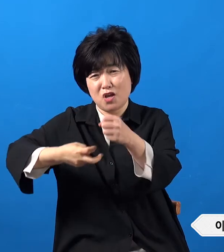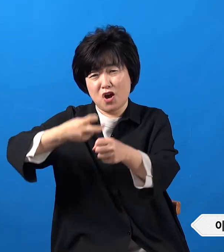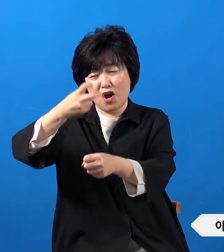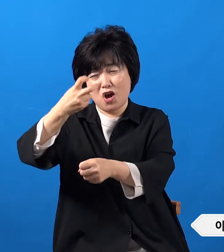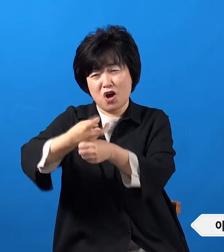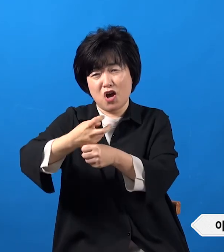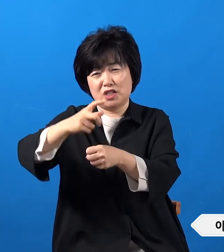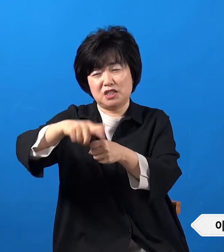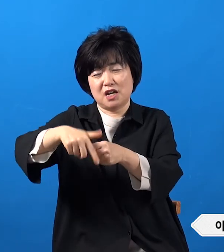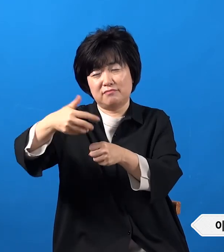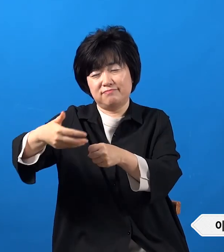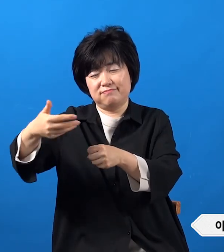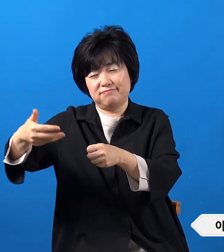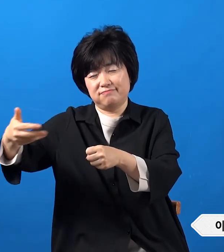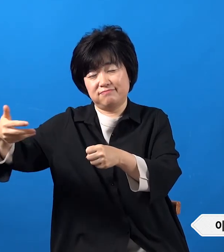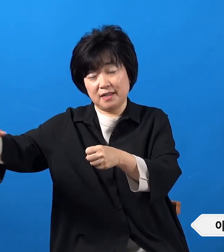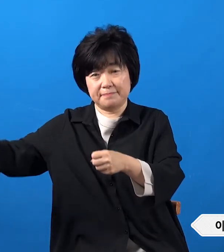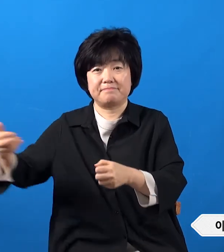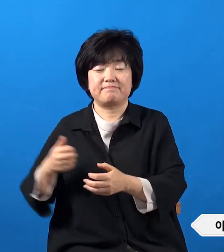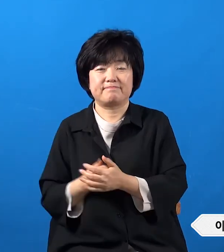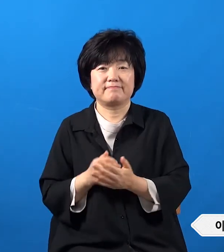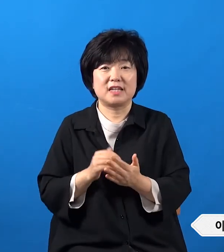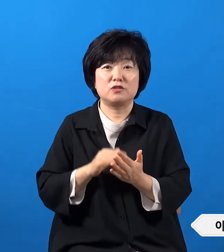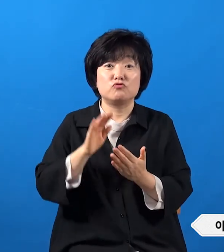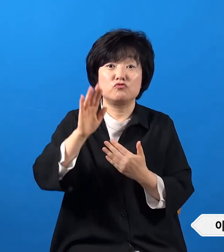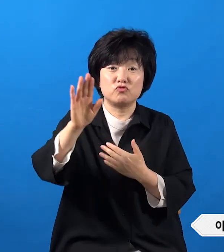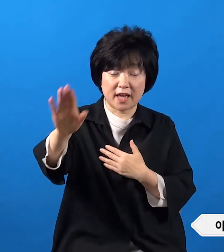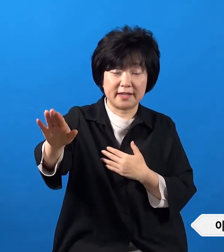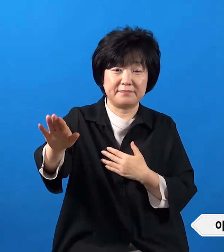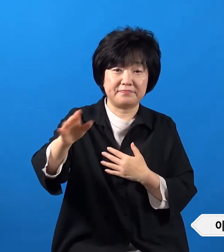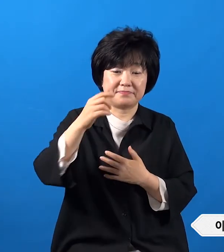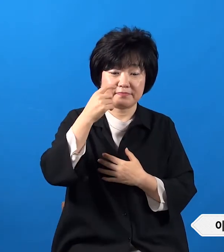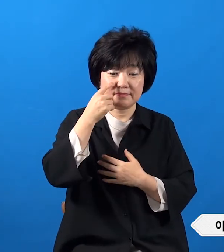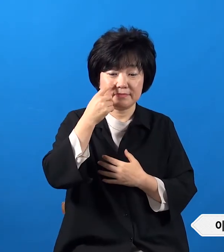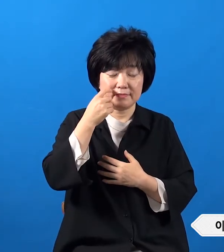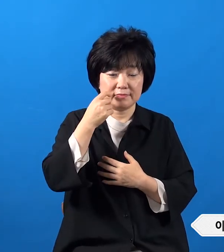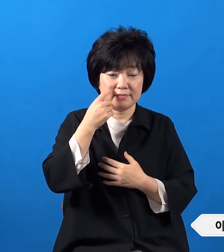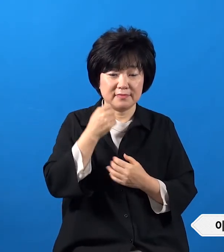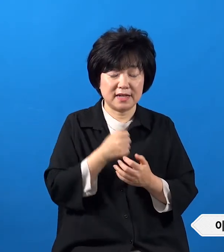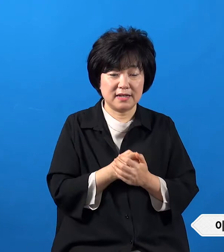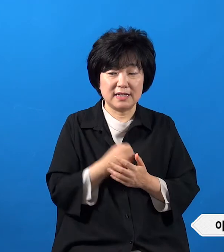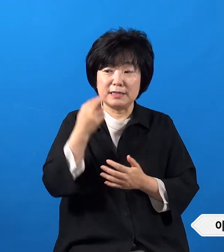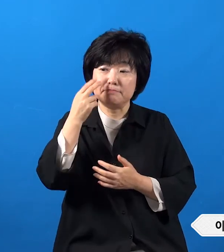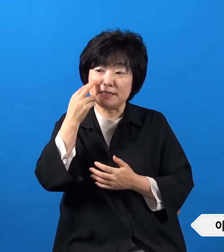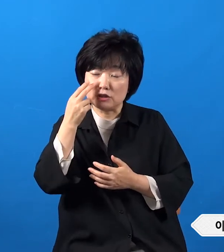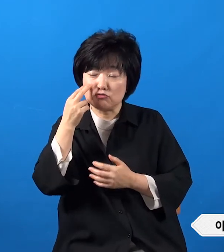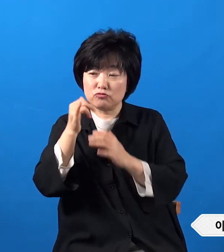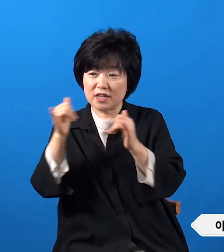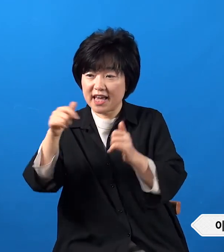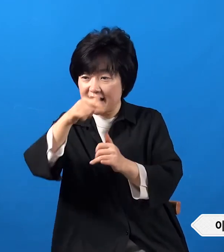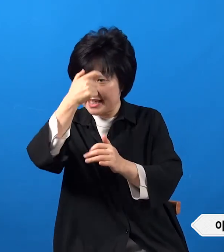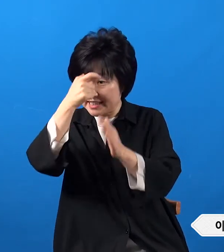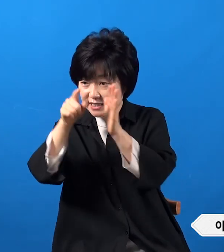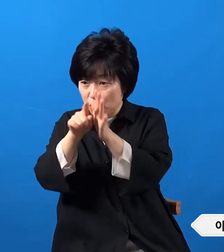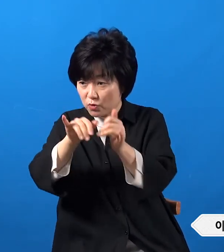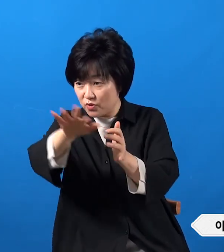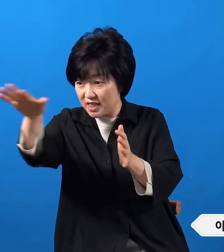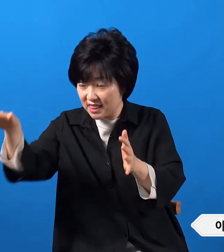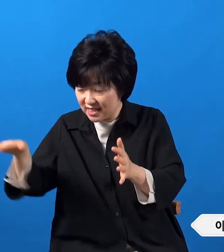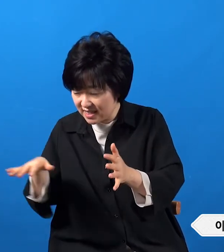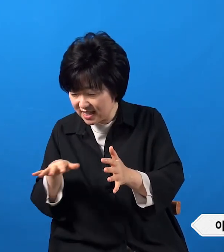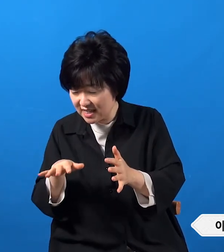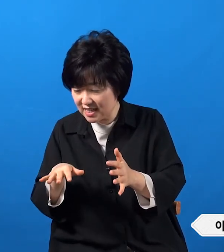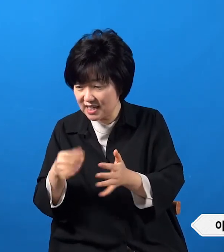일이 일어나느냐면 미국의 크리스찬들이 이 킴 푹에 대한 신문 기사를 보고 그녀를 미국으로